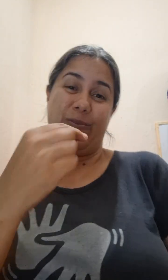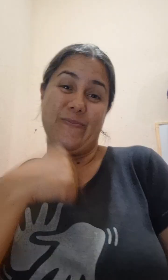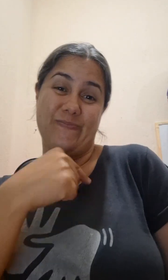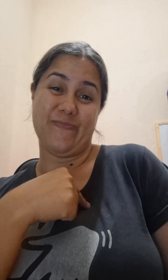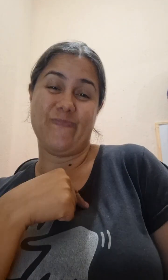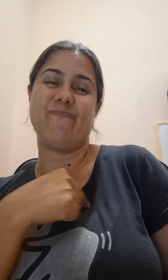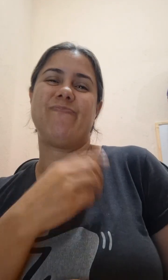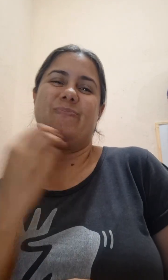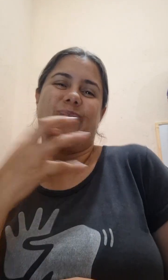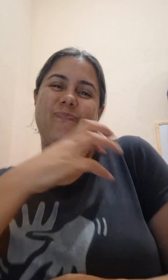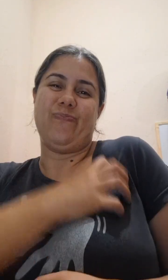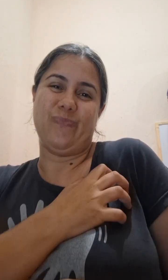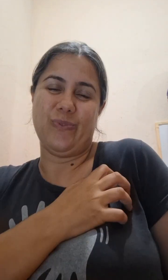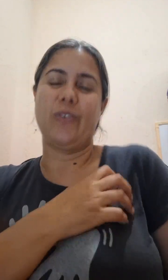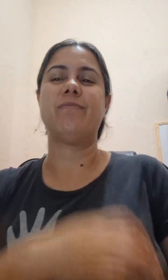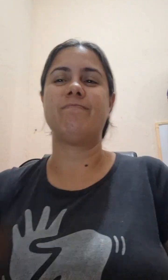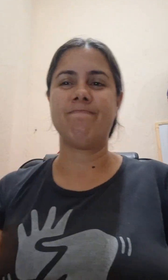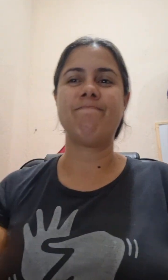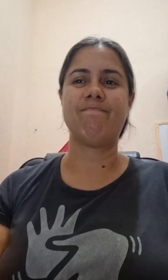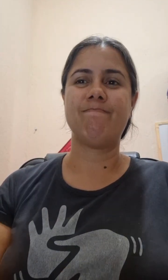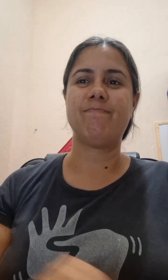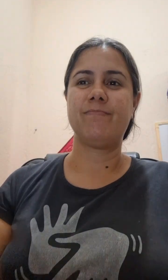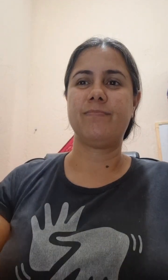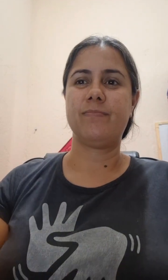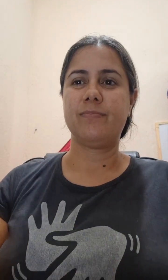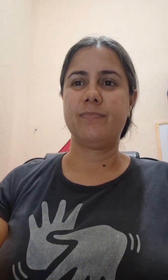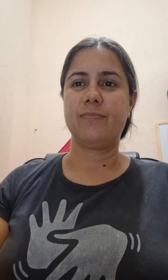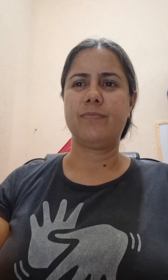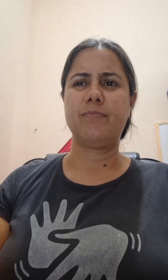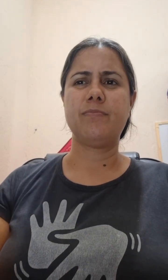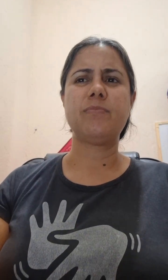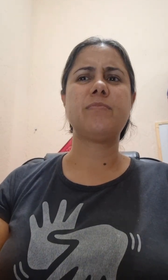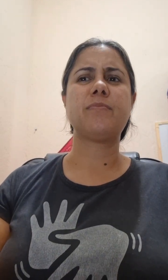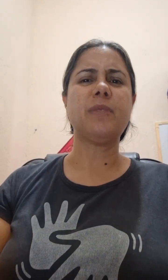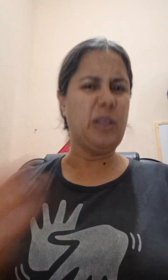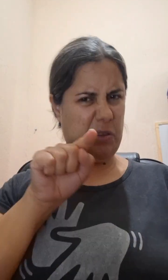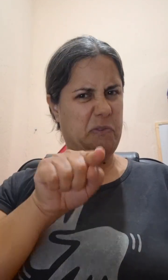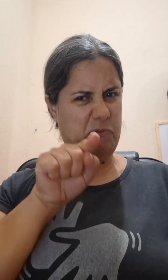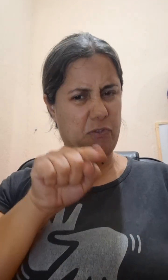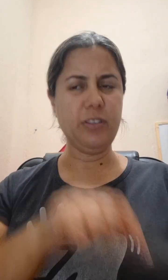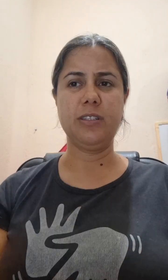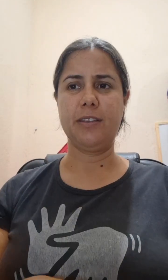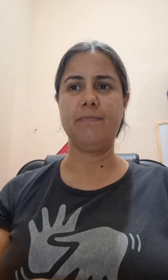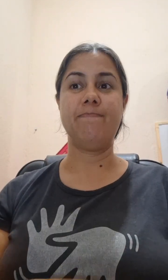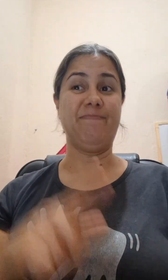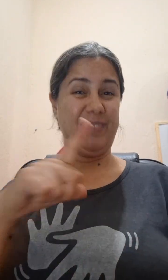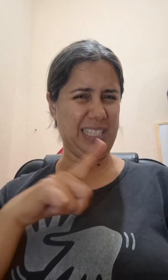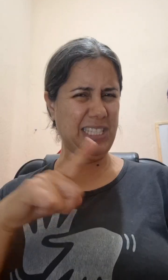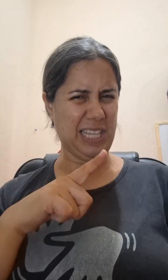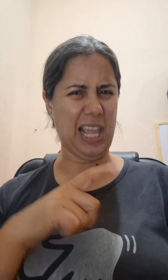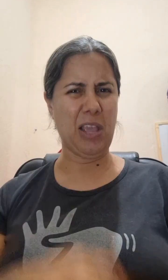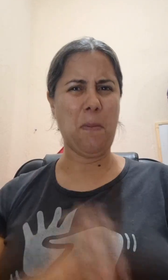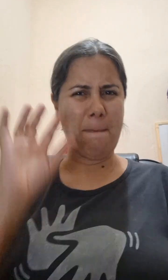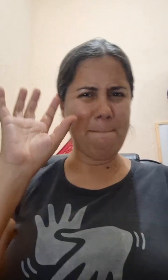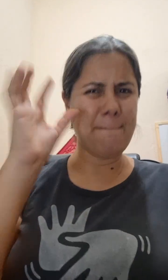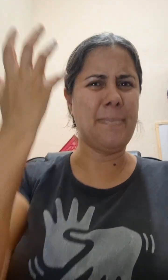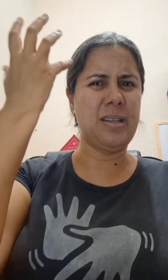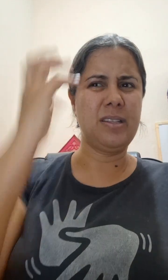em nós. E você? Tem alguma situação, acontecimento de